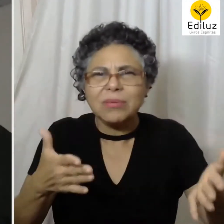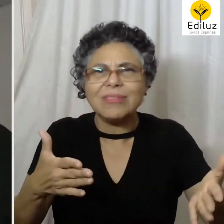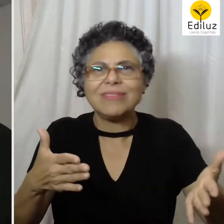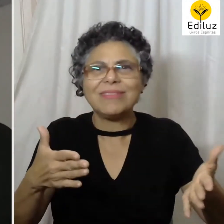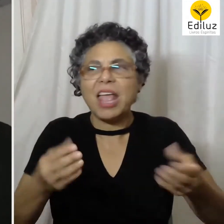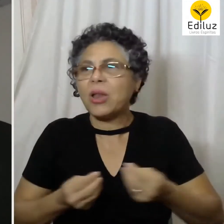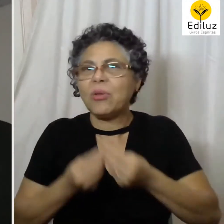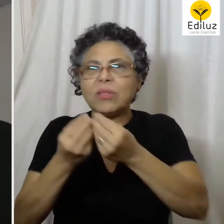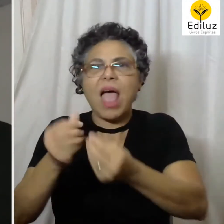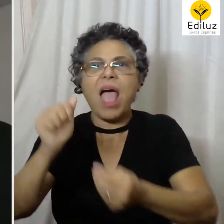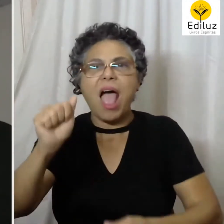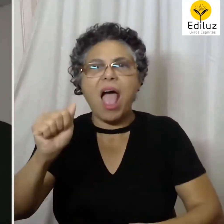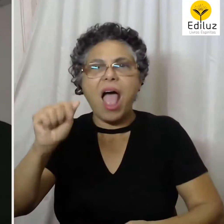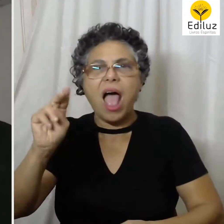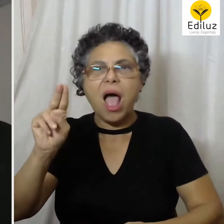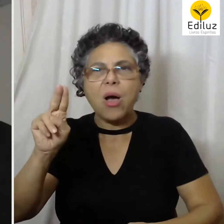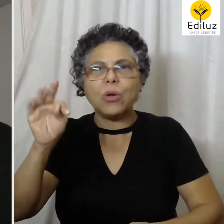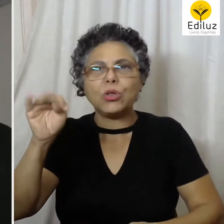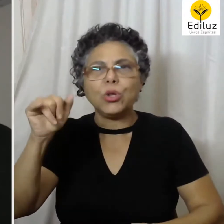do espírito.